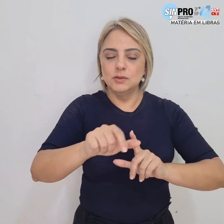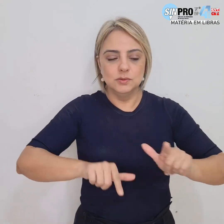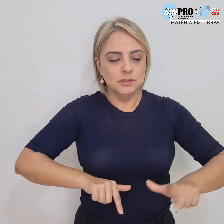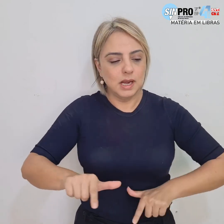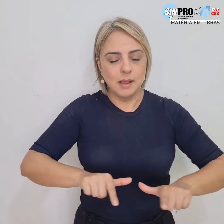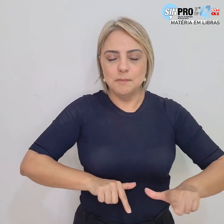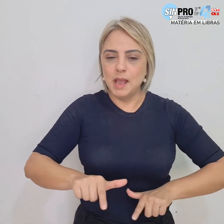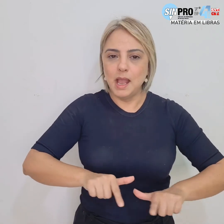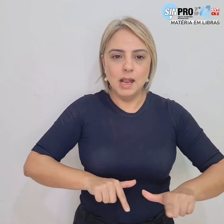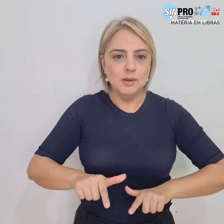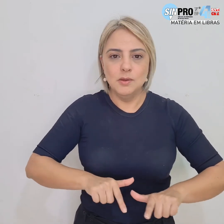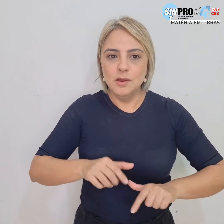é muito maior.